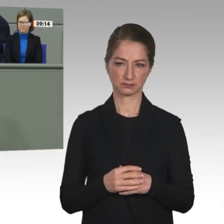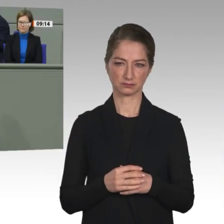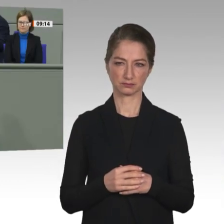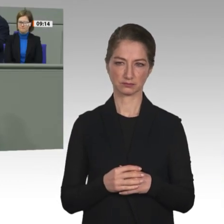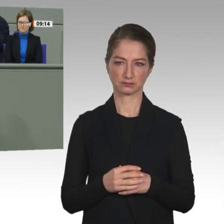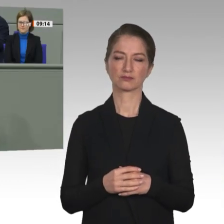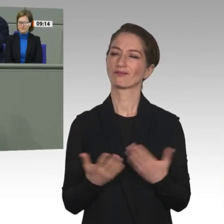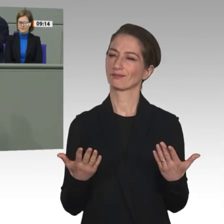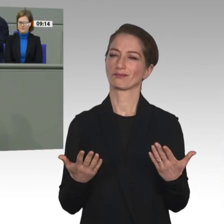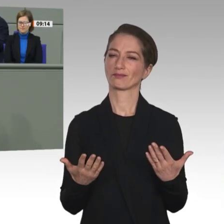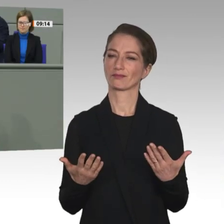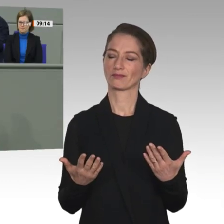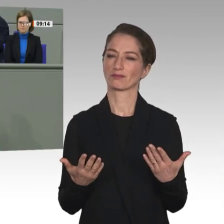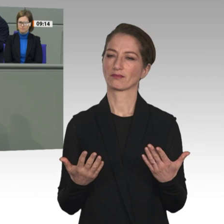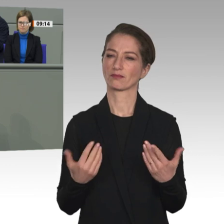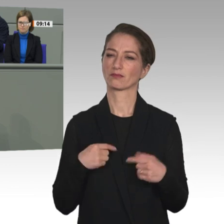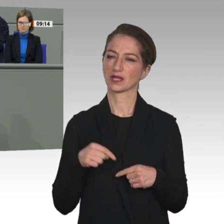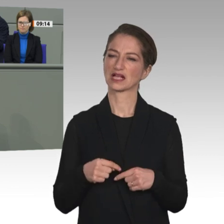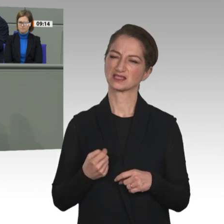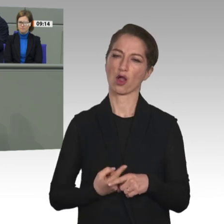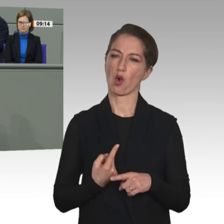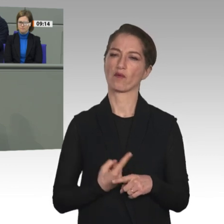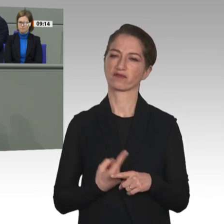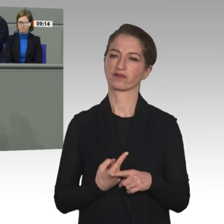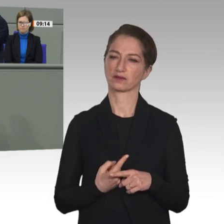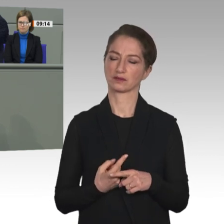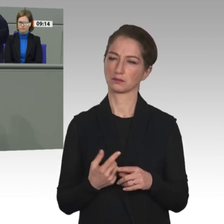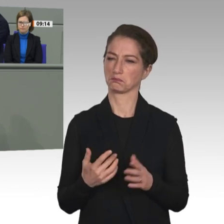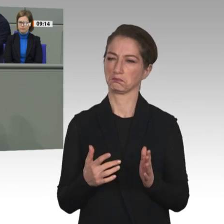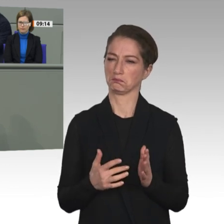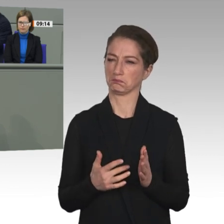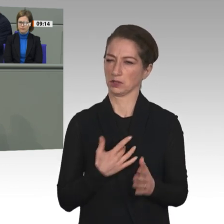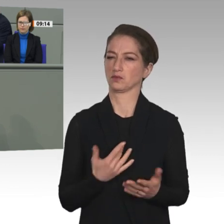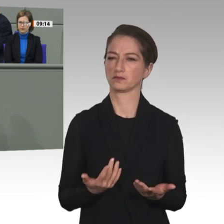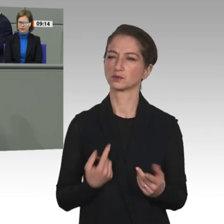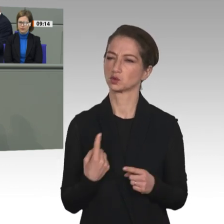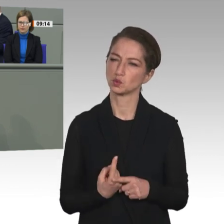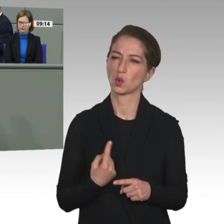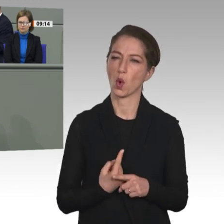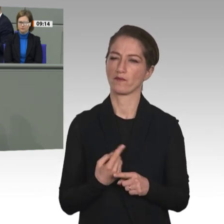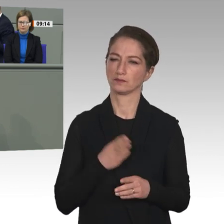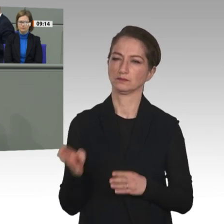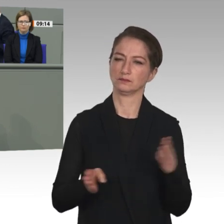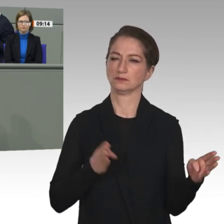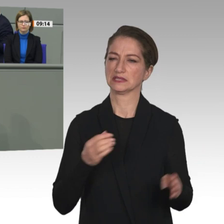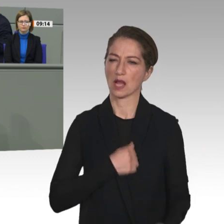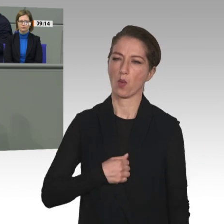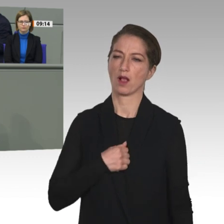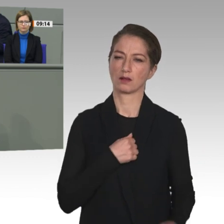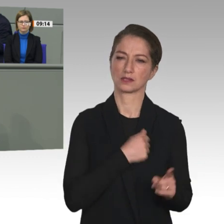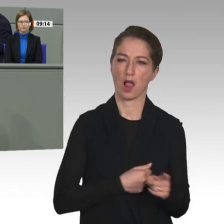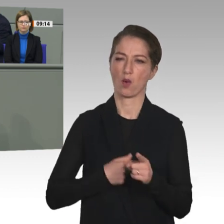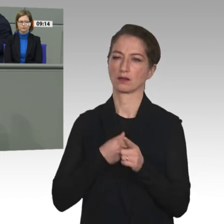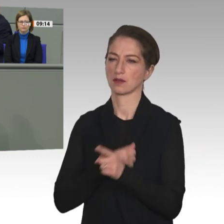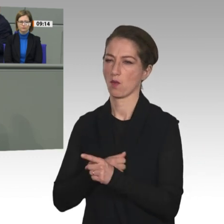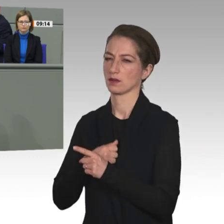weil es einfach so ist, dass wir hier zu oft sitzen und betroffen sind, weil es einfach so ist, dass wir zu viel auf Trauerfeiern sind, und weil wir irgendwo auch